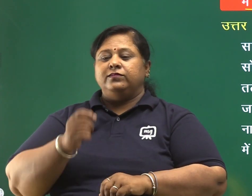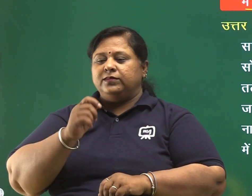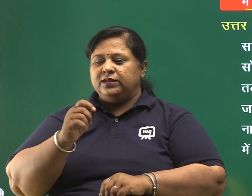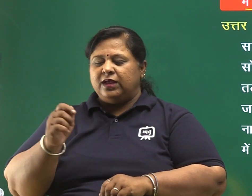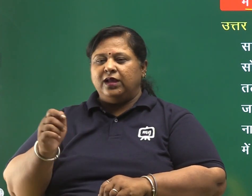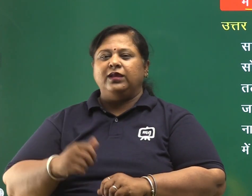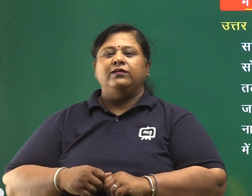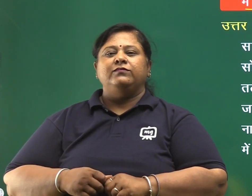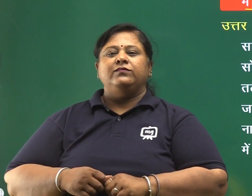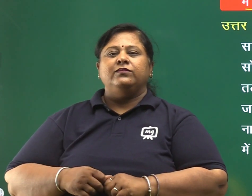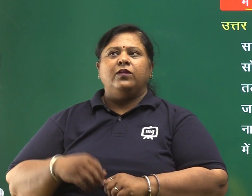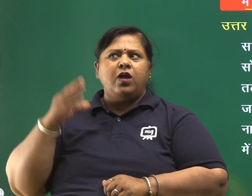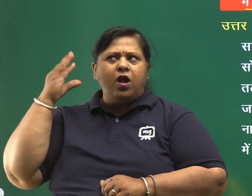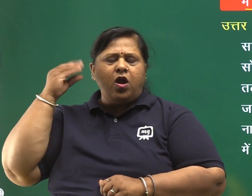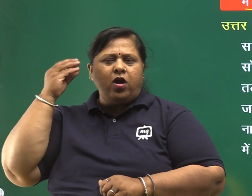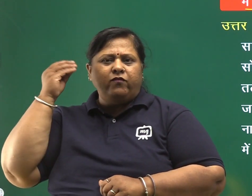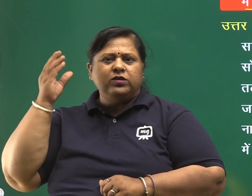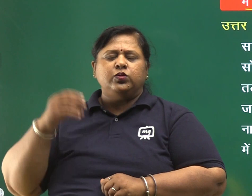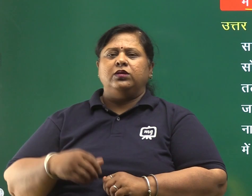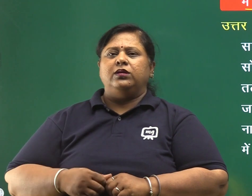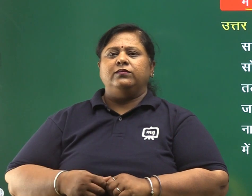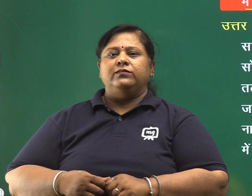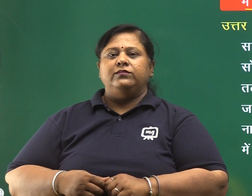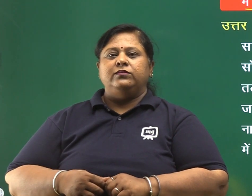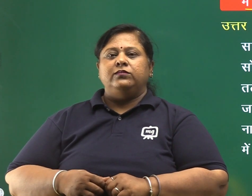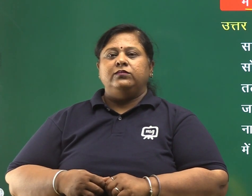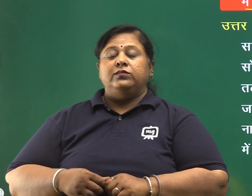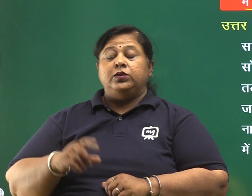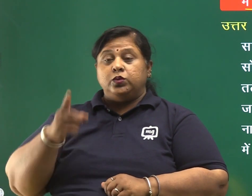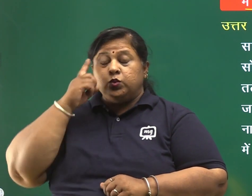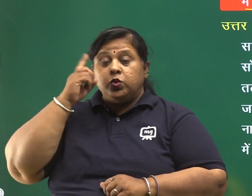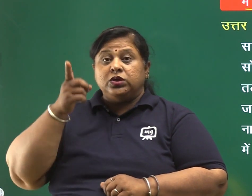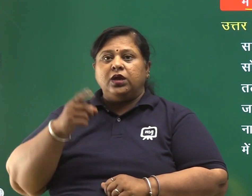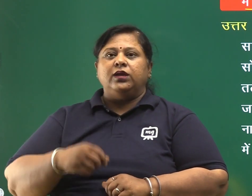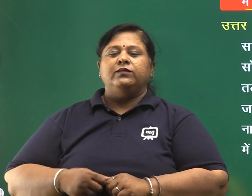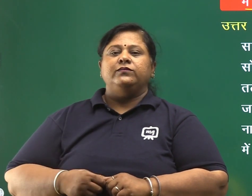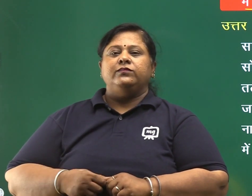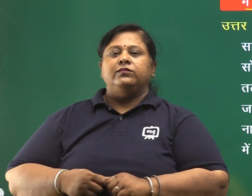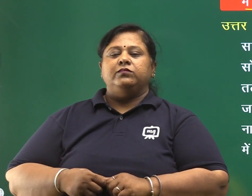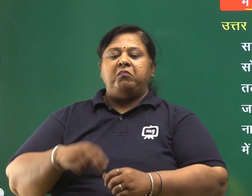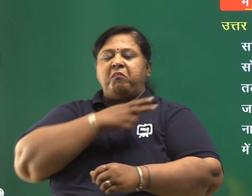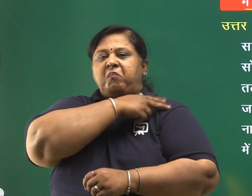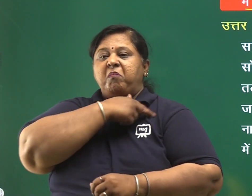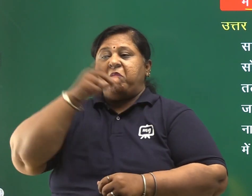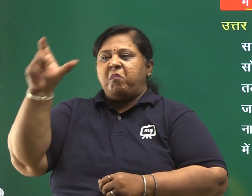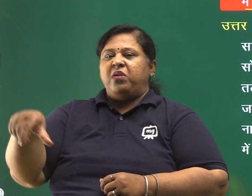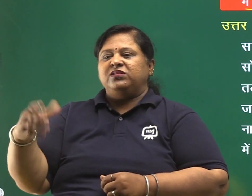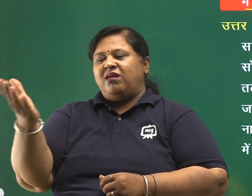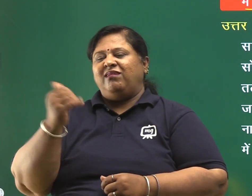सांकल की आवाज़ सुनकर सोचा कि पुलिस आ गई है।